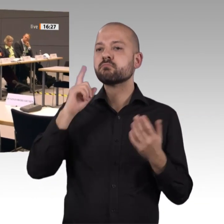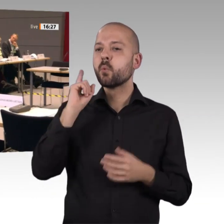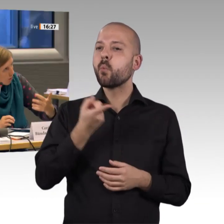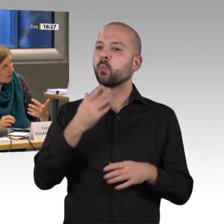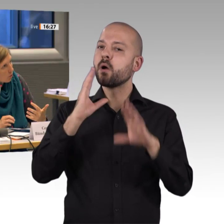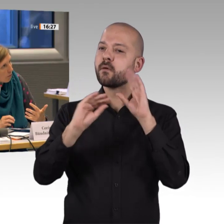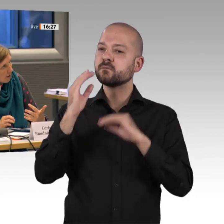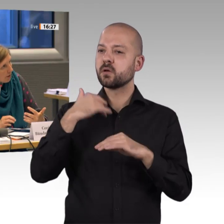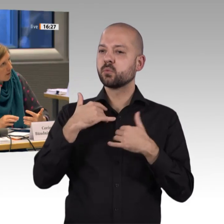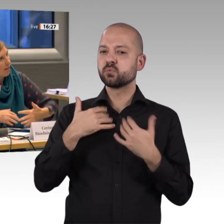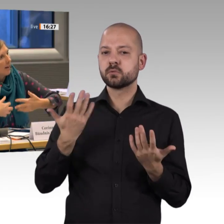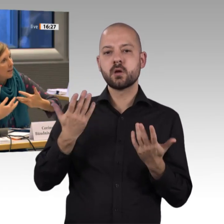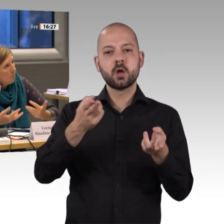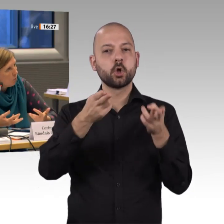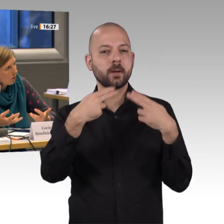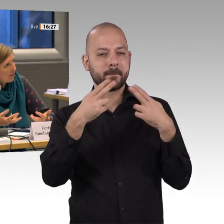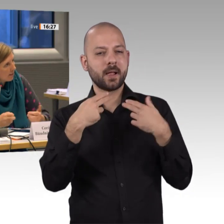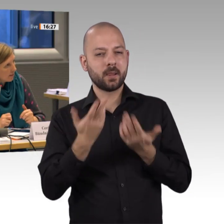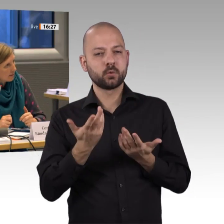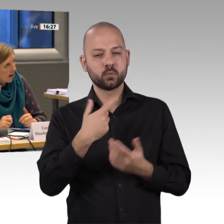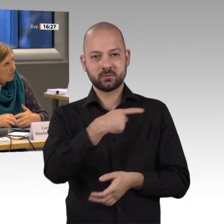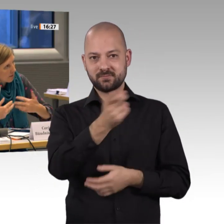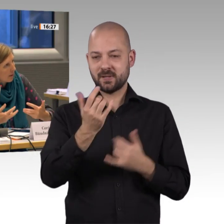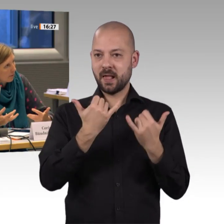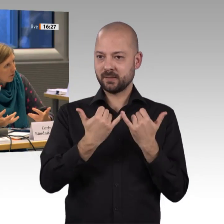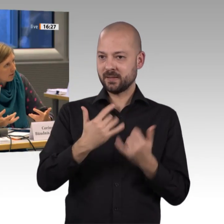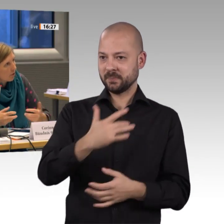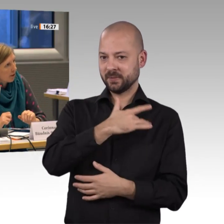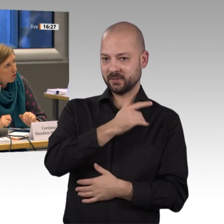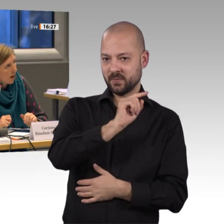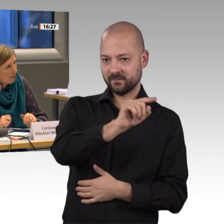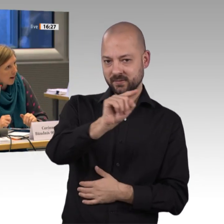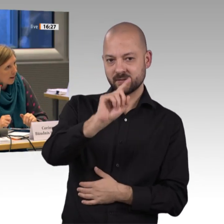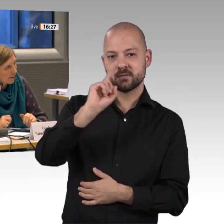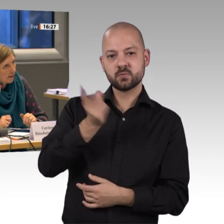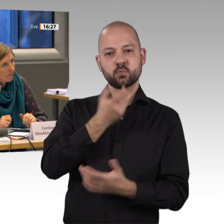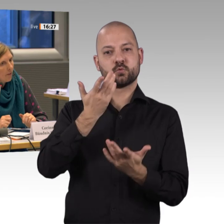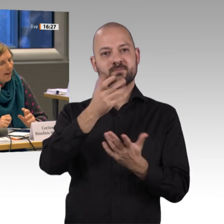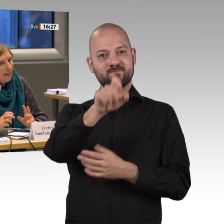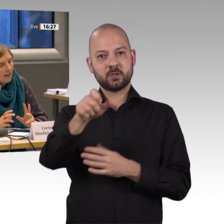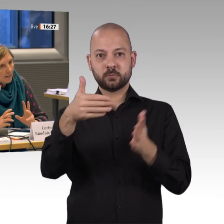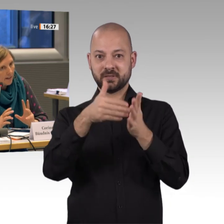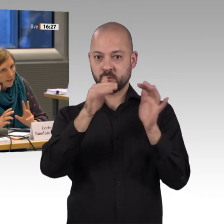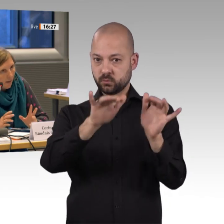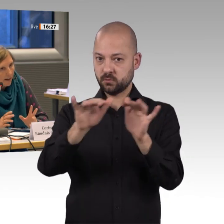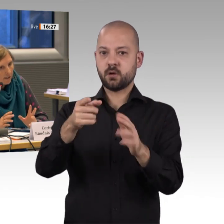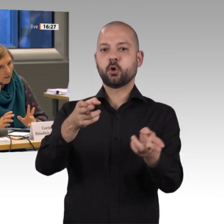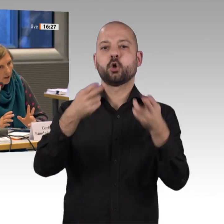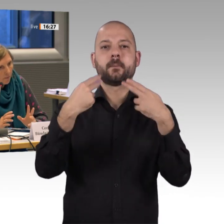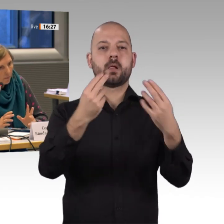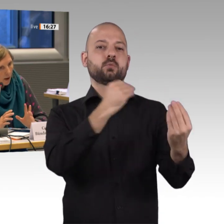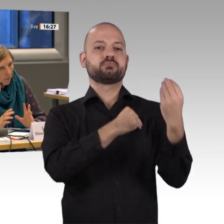ist, einen Durchblick zu gewinnen, was eigentlich möglich ist, ja, was man theoretisch beantragen kann. Der